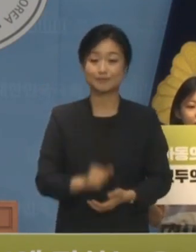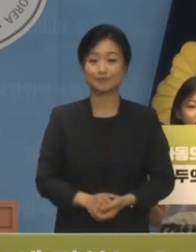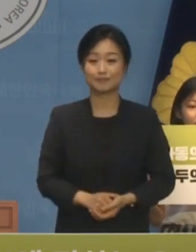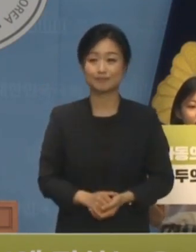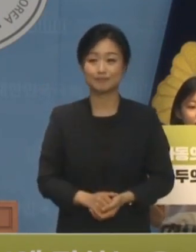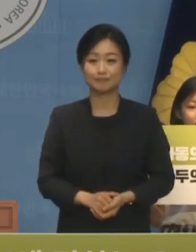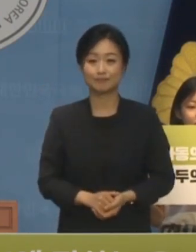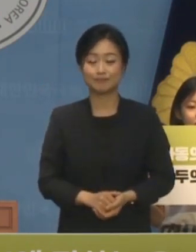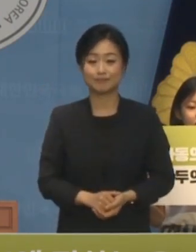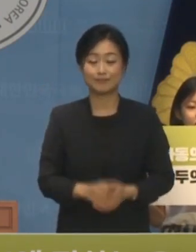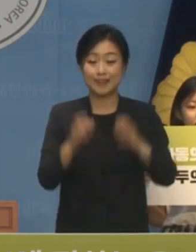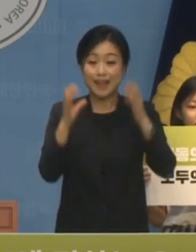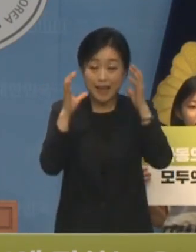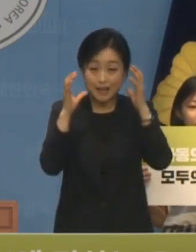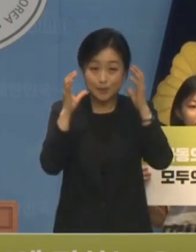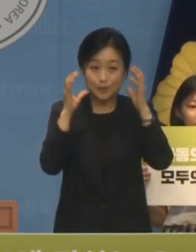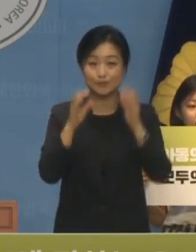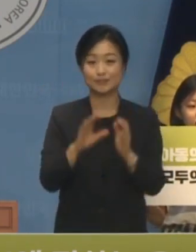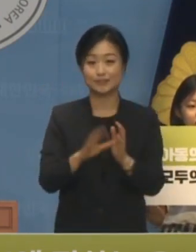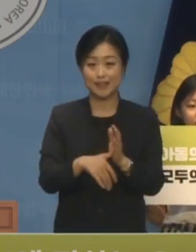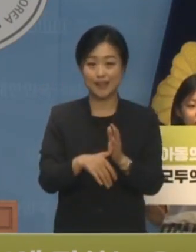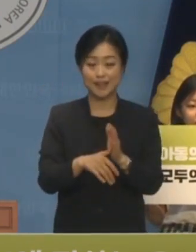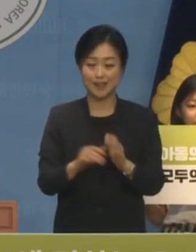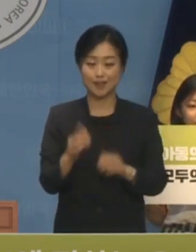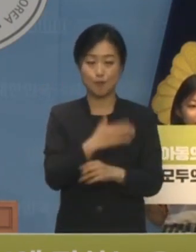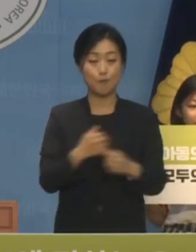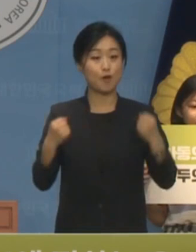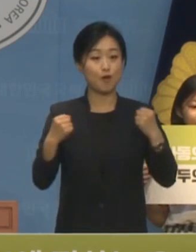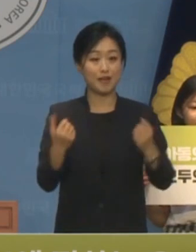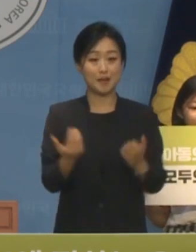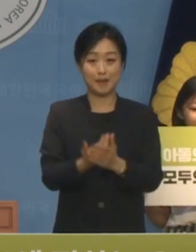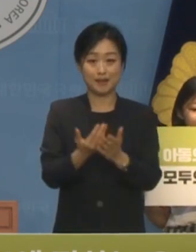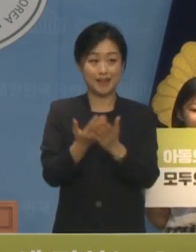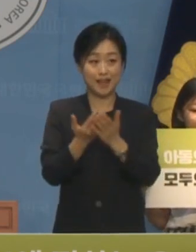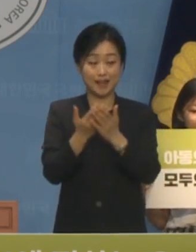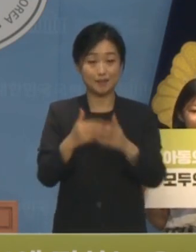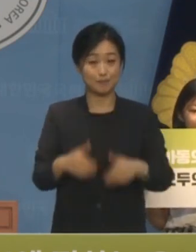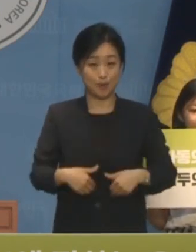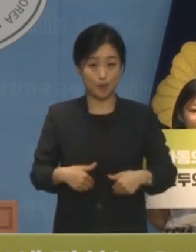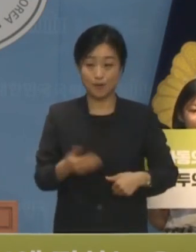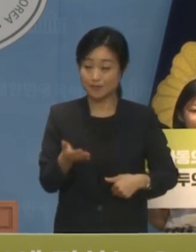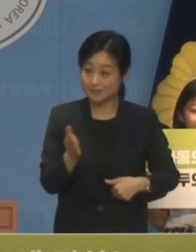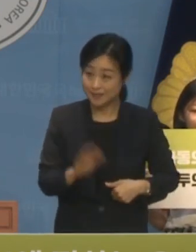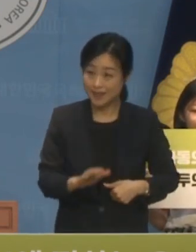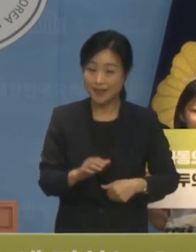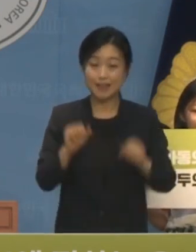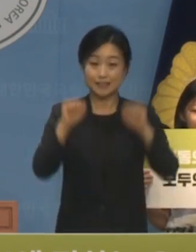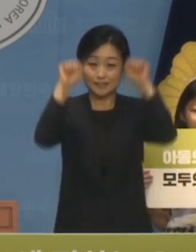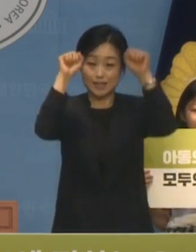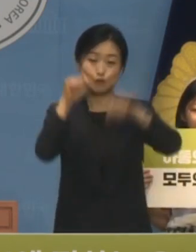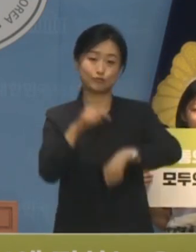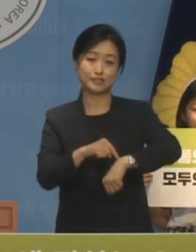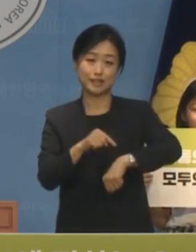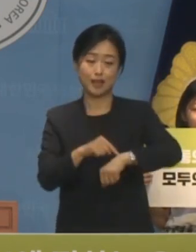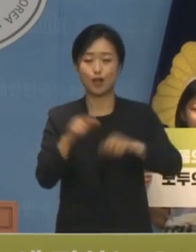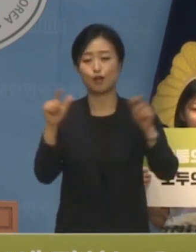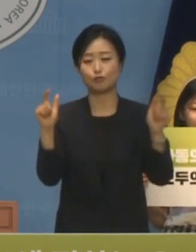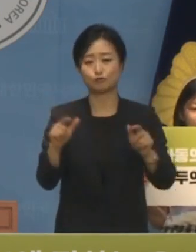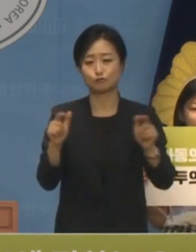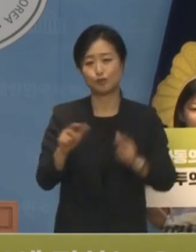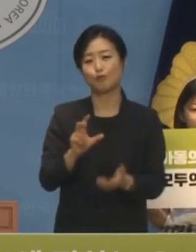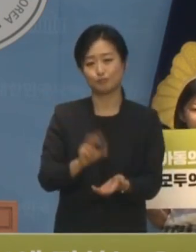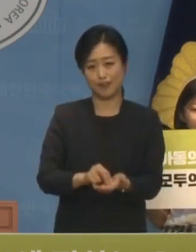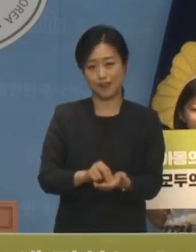때문입니다. 아동기는 가장 성장 발달을 많이 하는 시기임에도 불구하고 체육 시간은 점점 줄어만